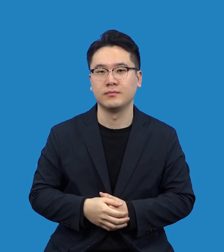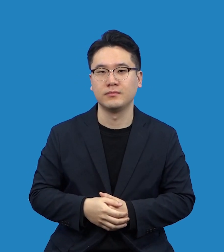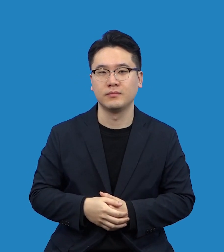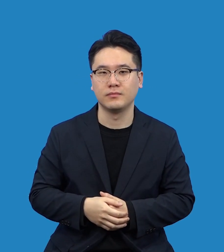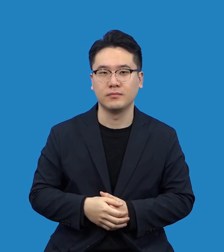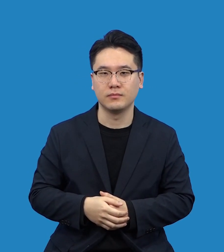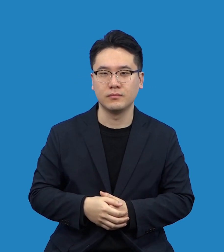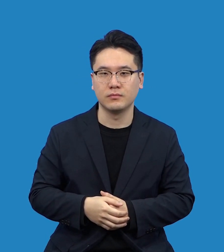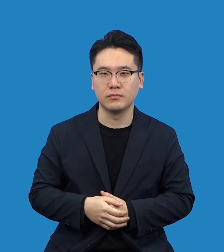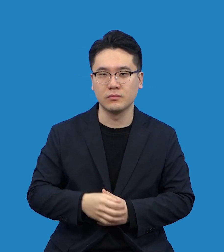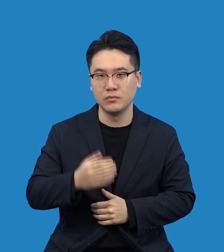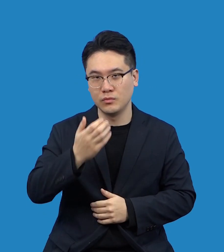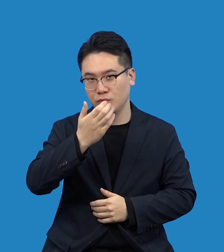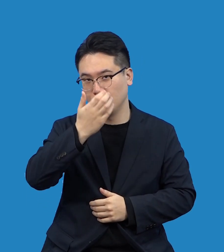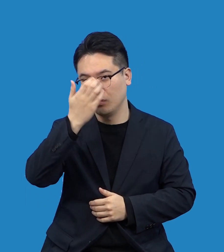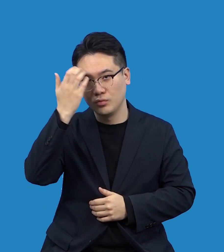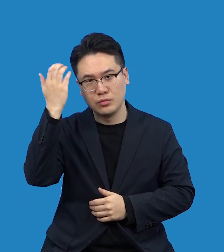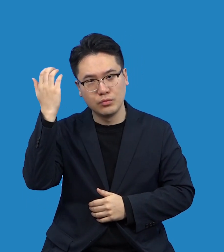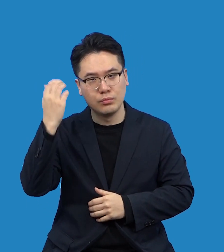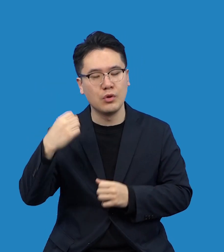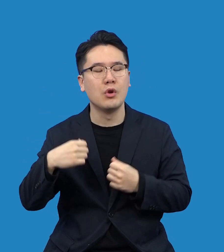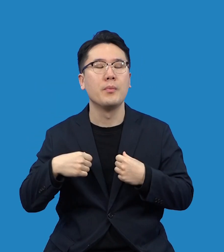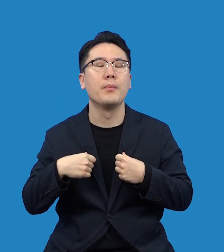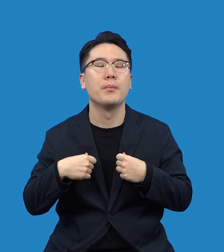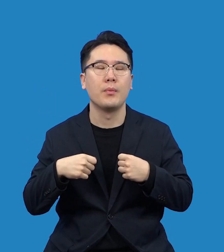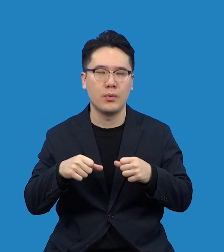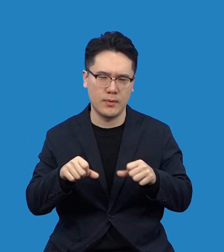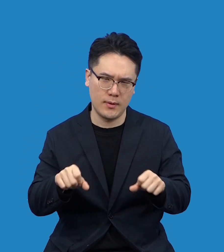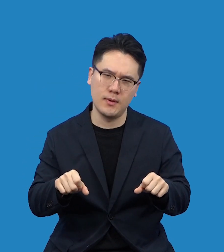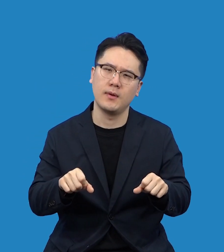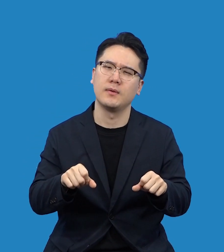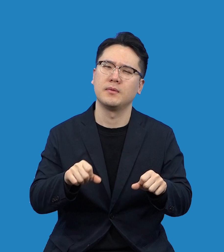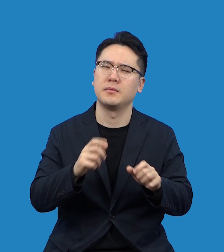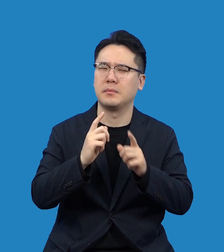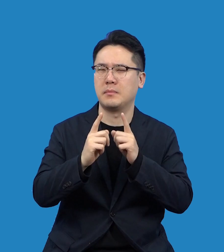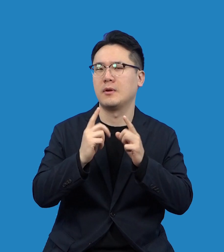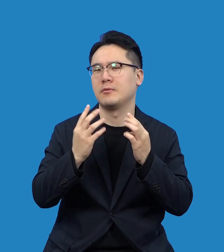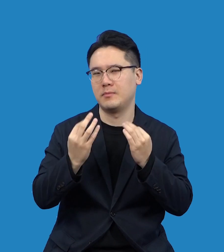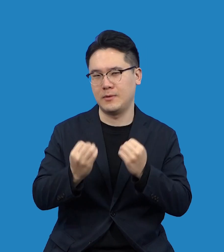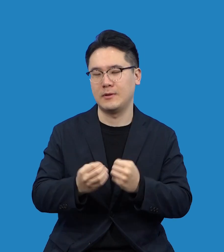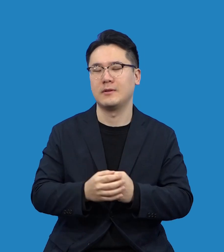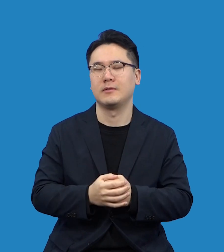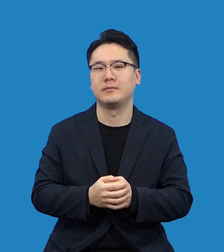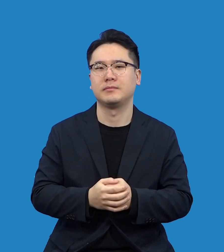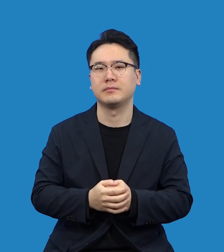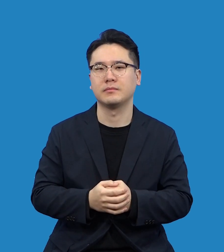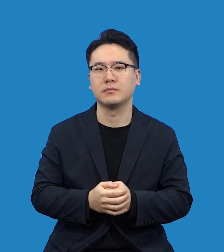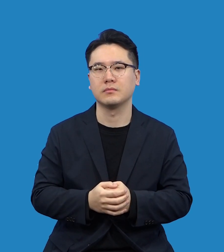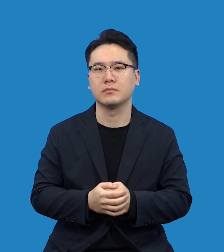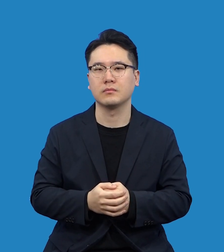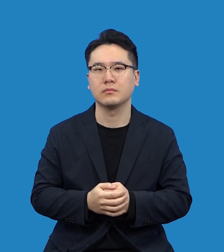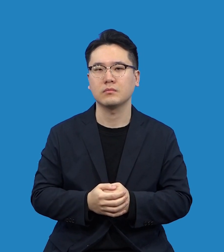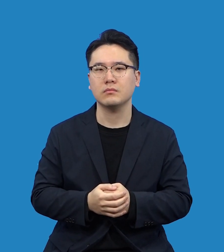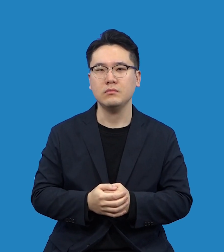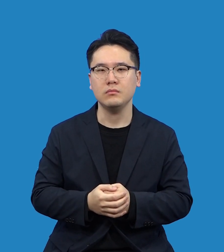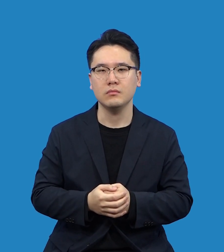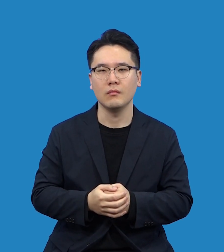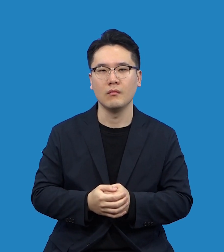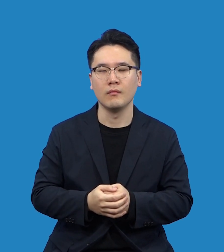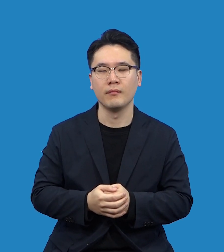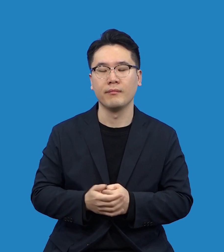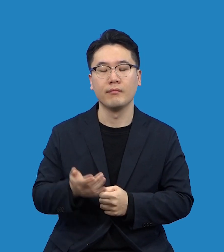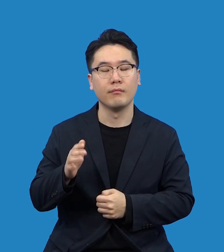꿈과 희망도 포기한다고 젊은이들이 말을 냈습니다. 근데 포기하는